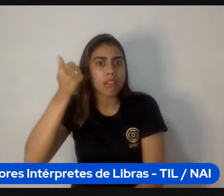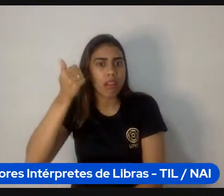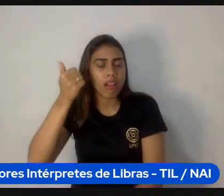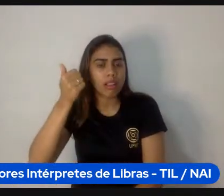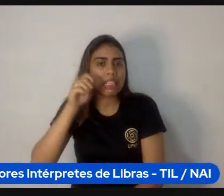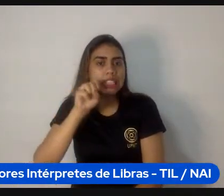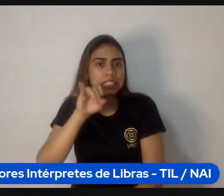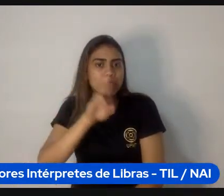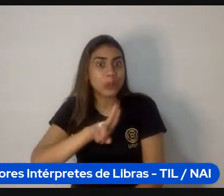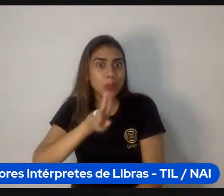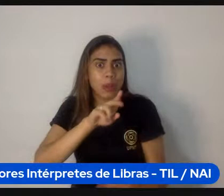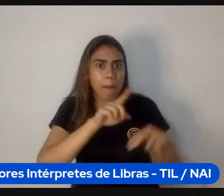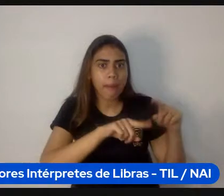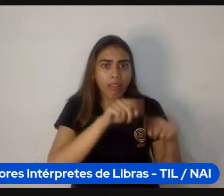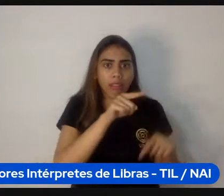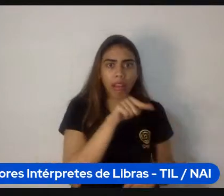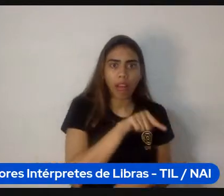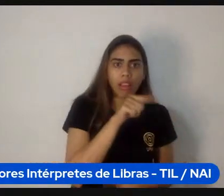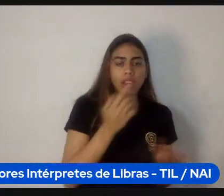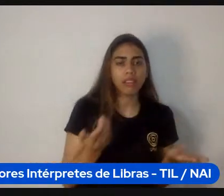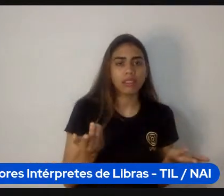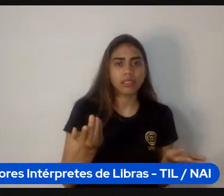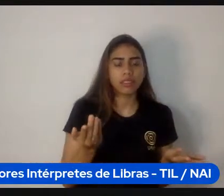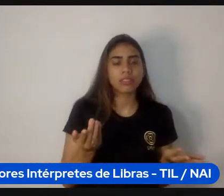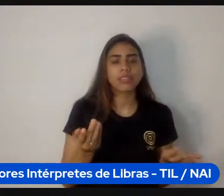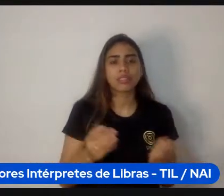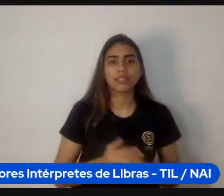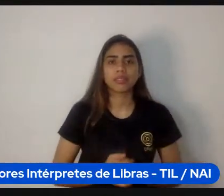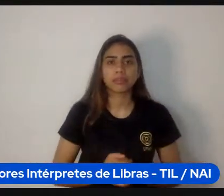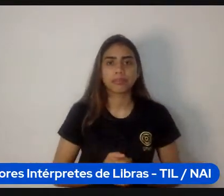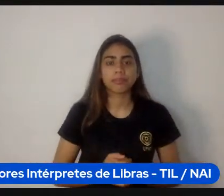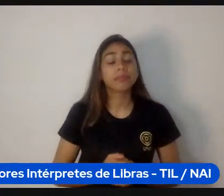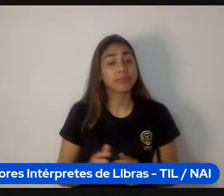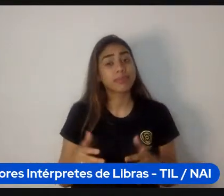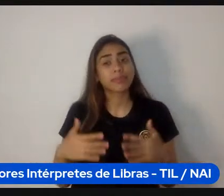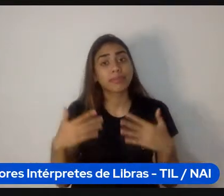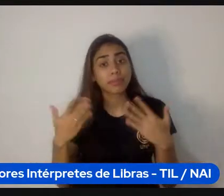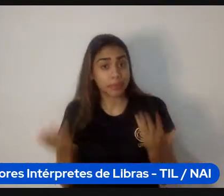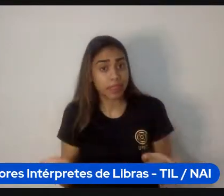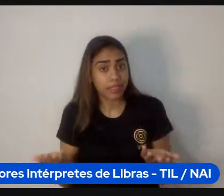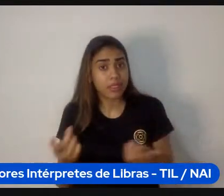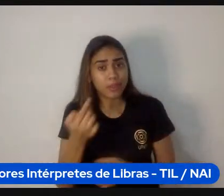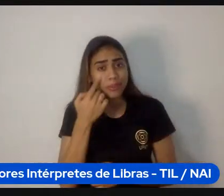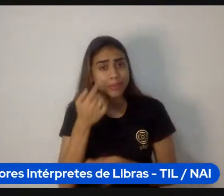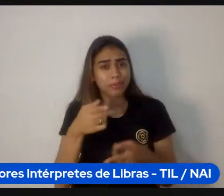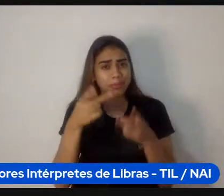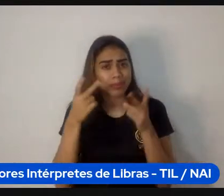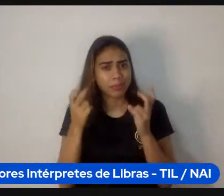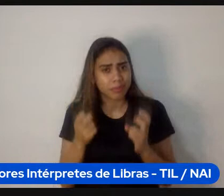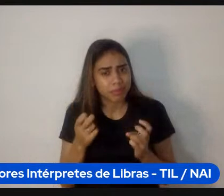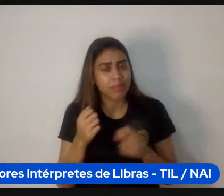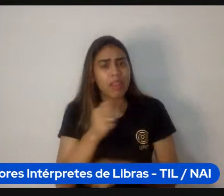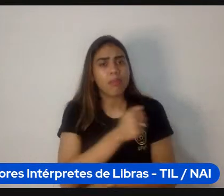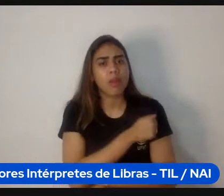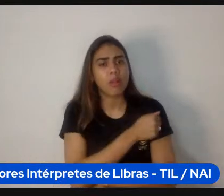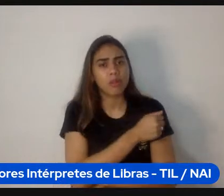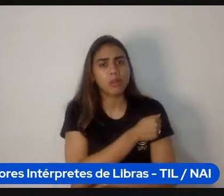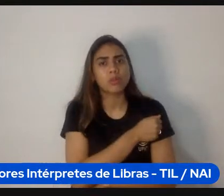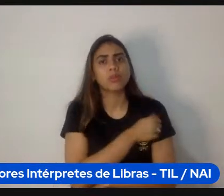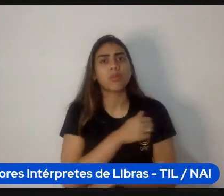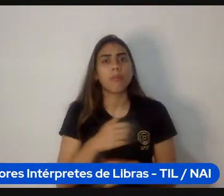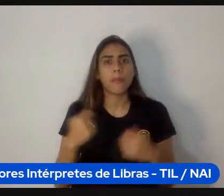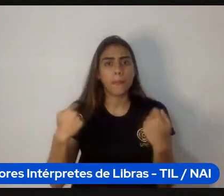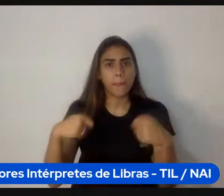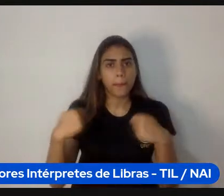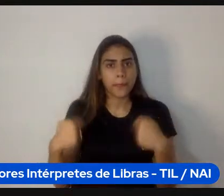vai para um ambiente específico, ele vai para um ambiente isolado, ele vai participar de projetos que as outras crianças não participam, ele está impedido de